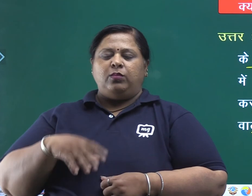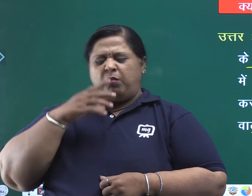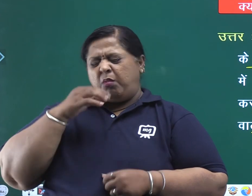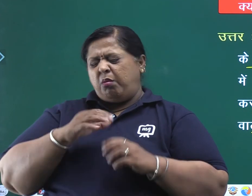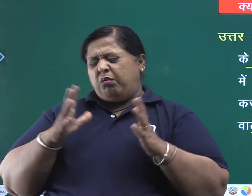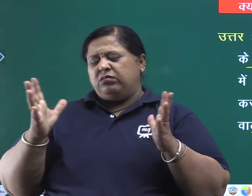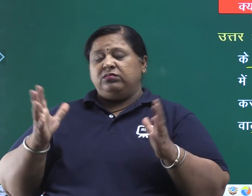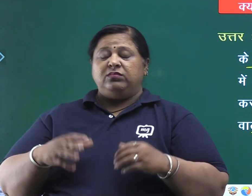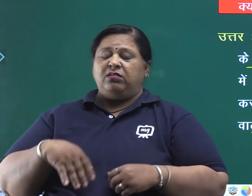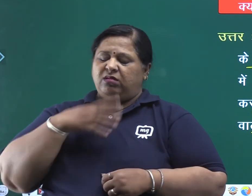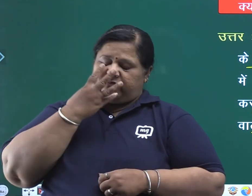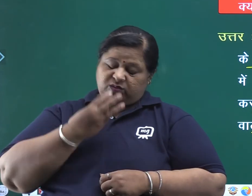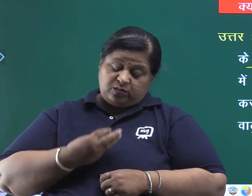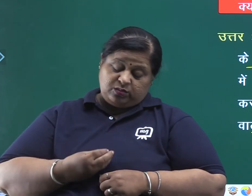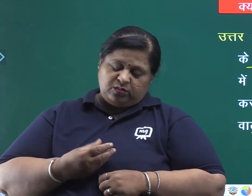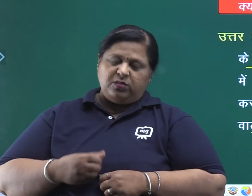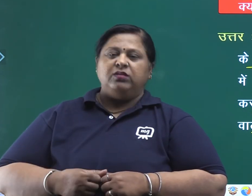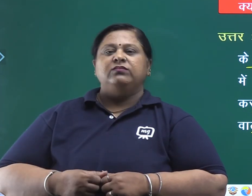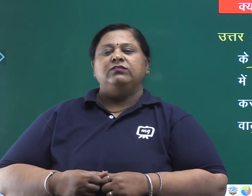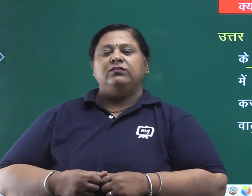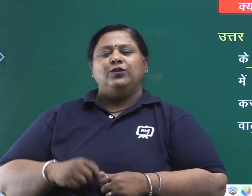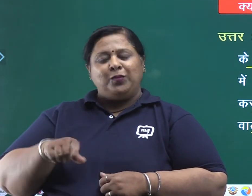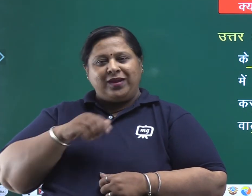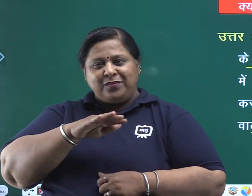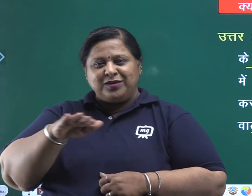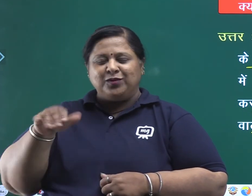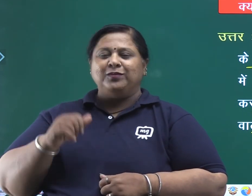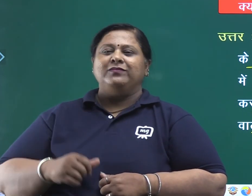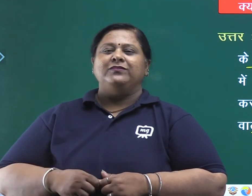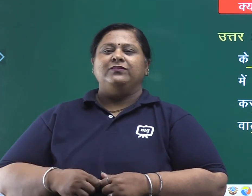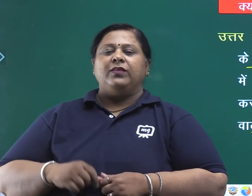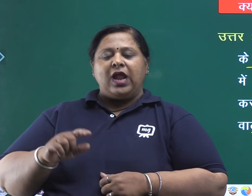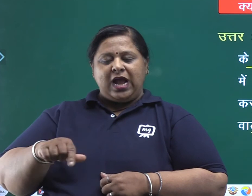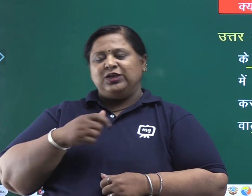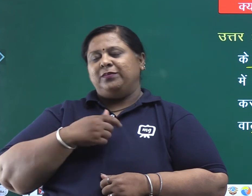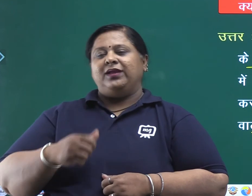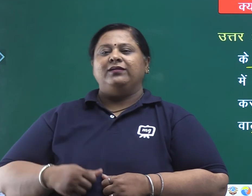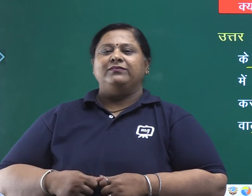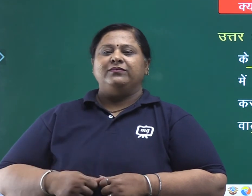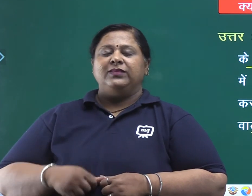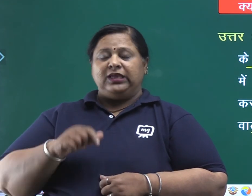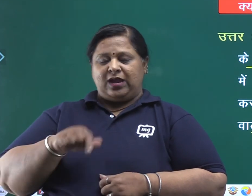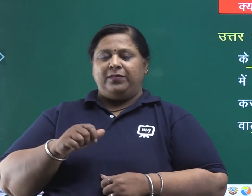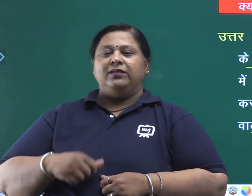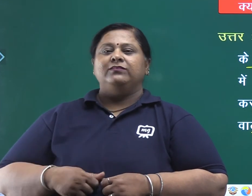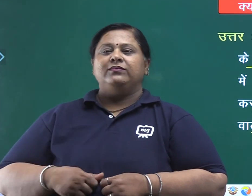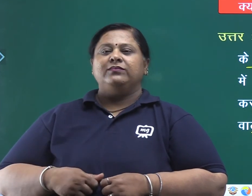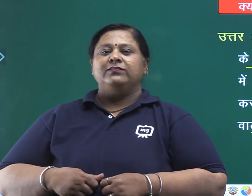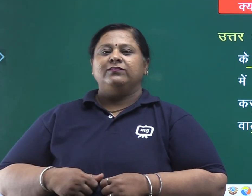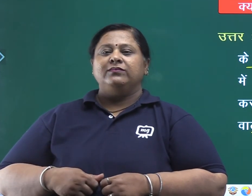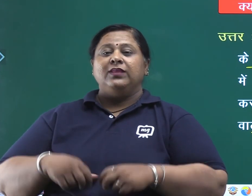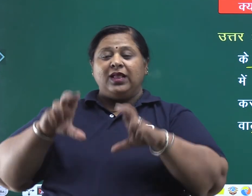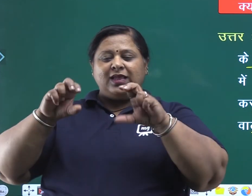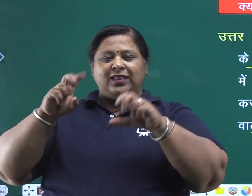बहुत अफसोस हुआ। तो प्यारे बच्चों, आज हमने यहाँ पर